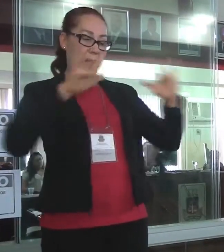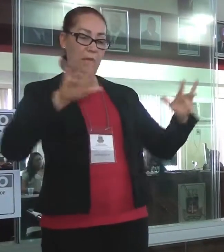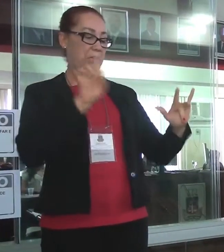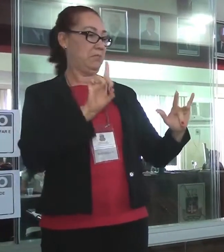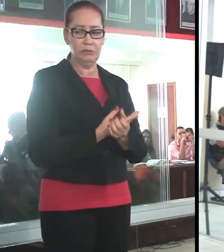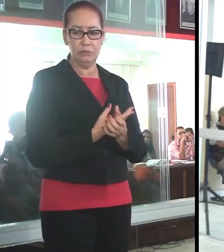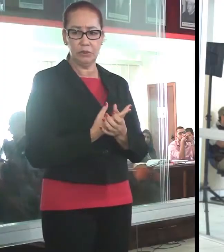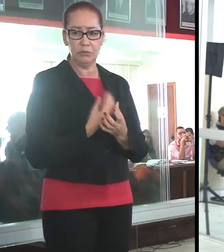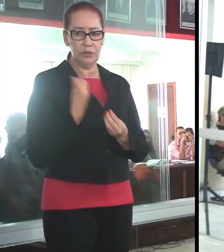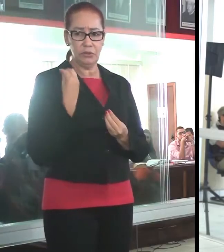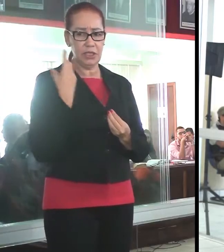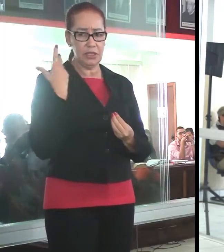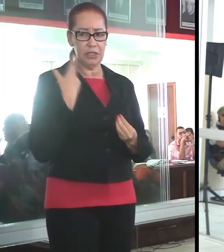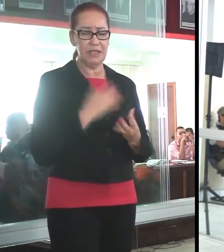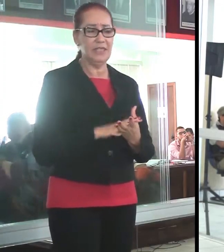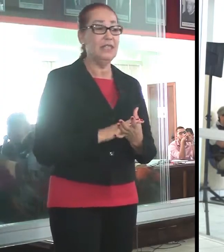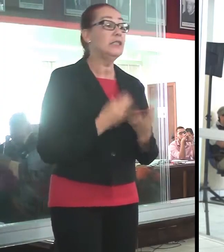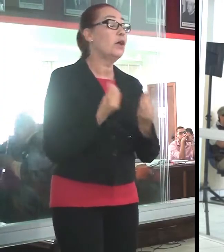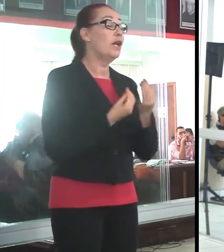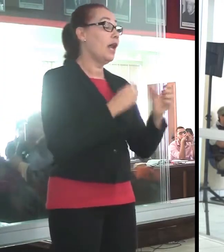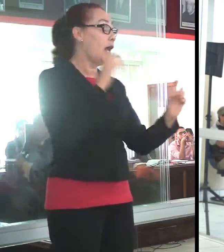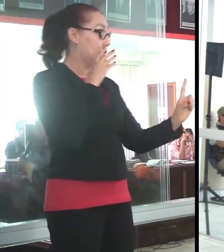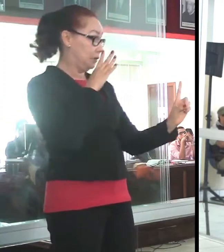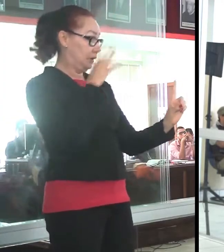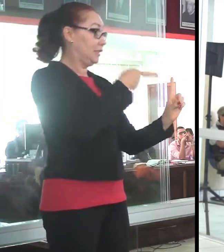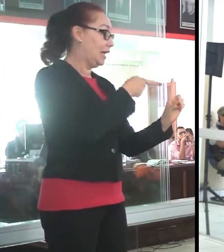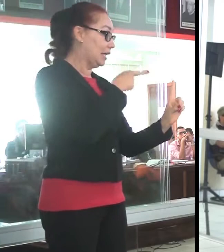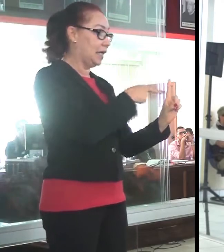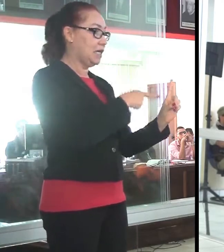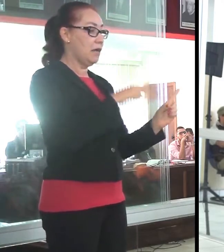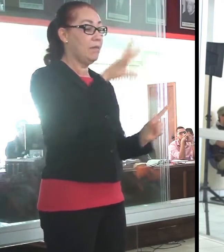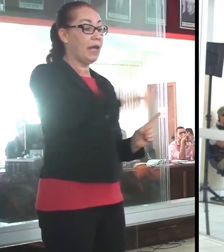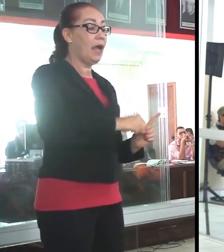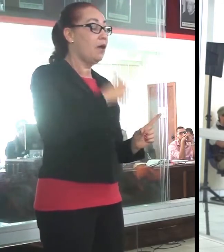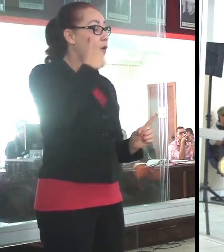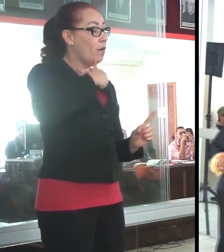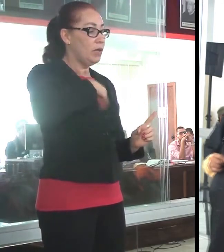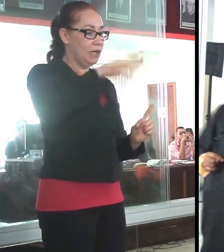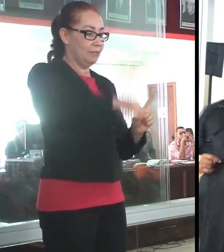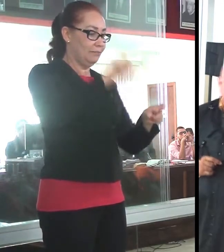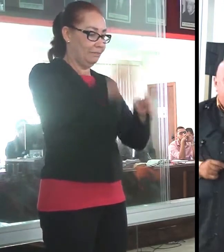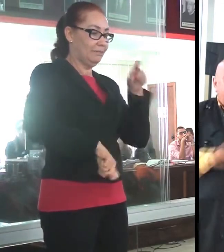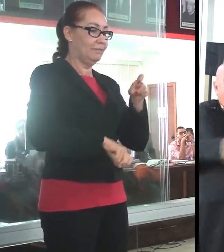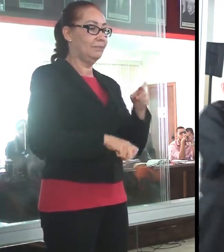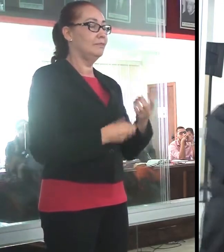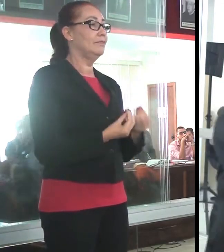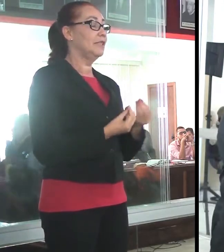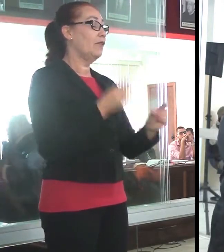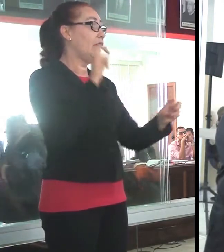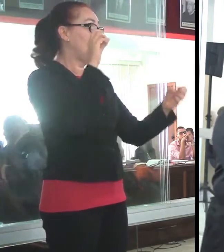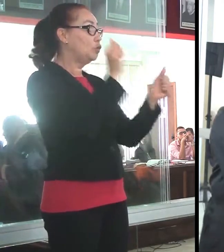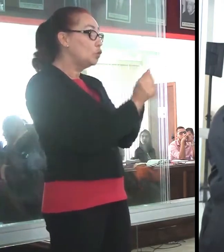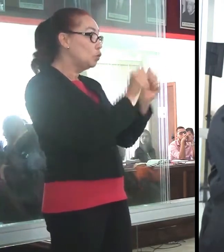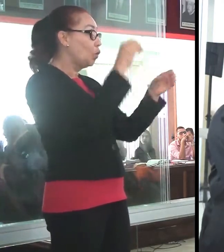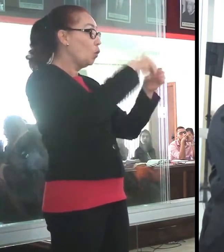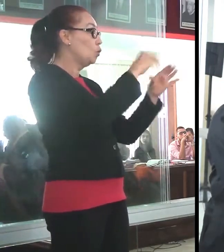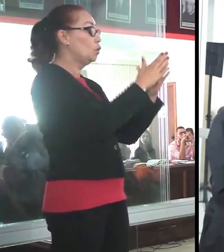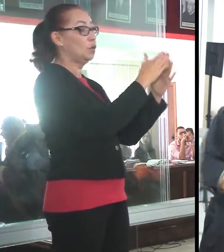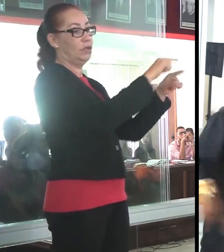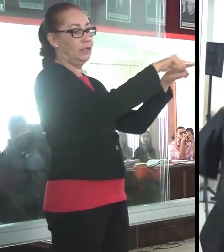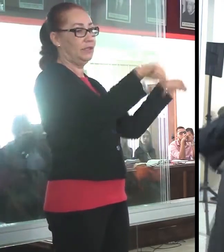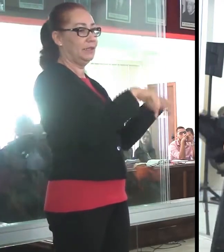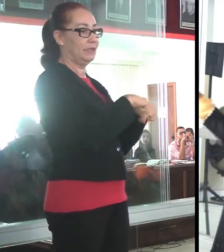aí é o quê? Ele era acusado de estupro de uma mulher, esse Israel, e estava lá no meio dos outros,